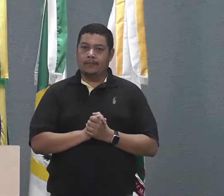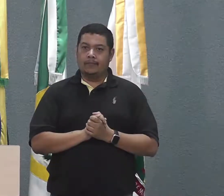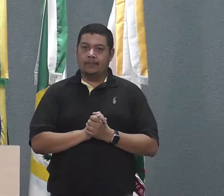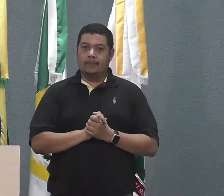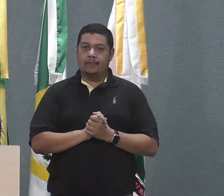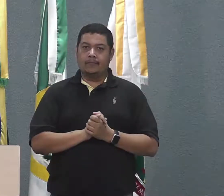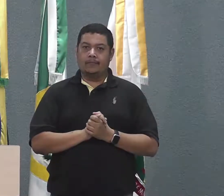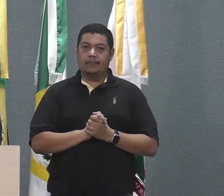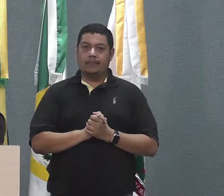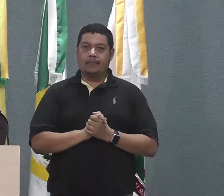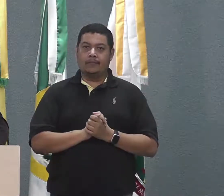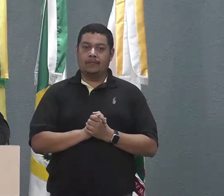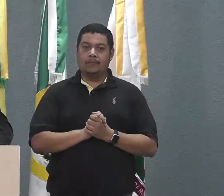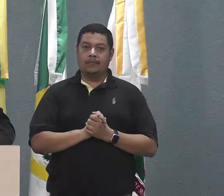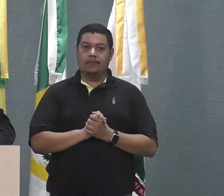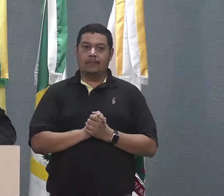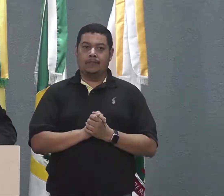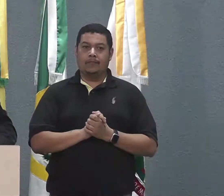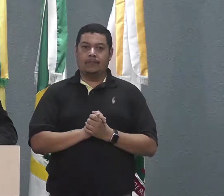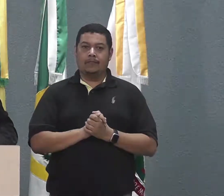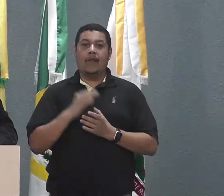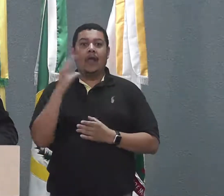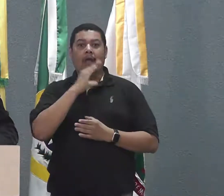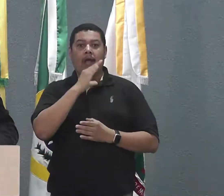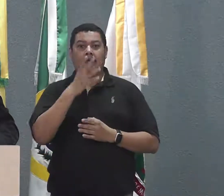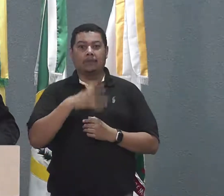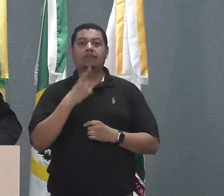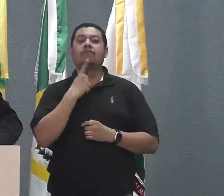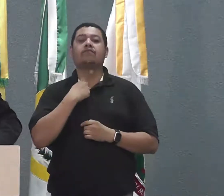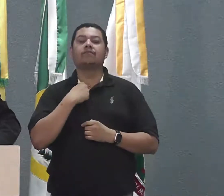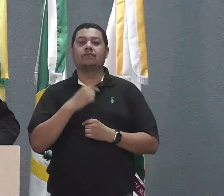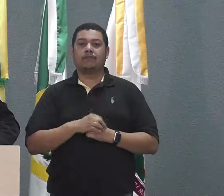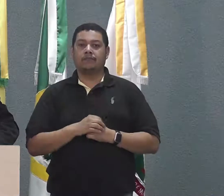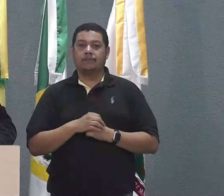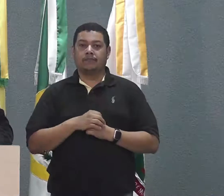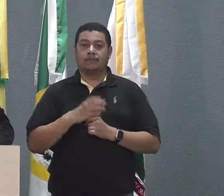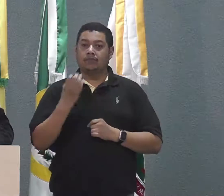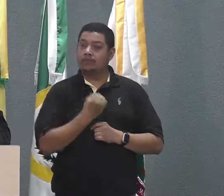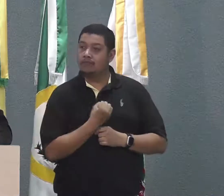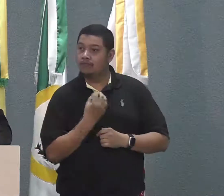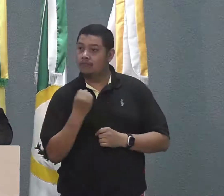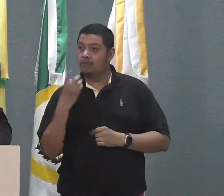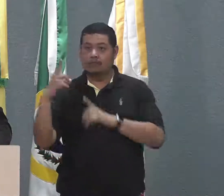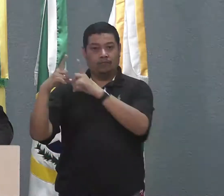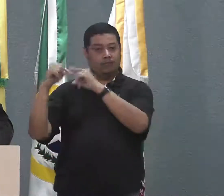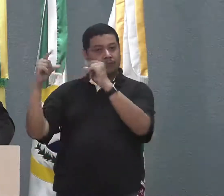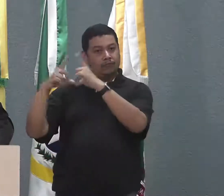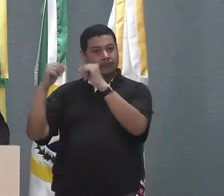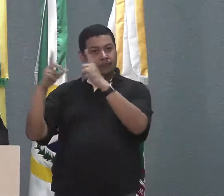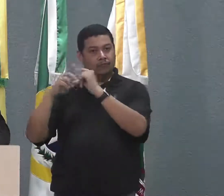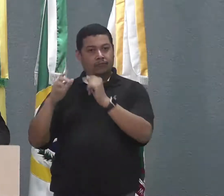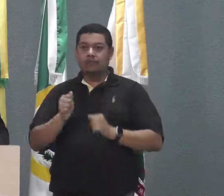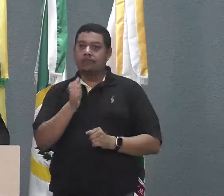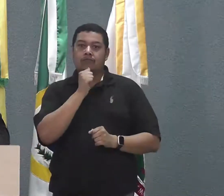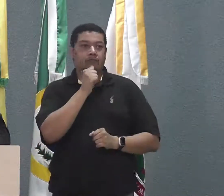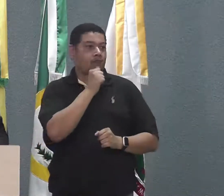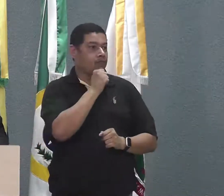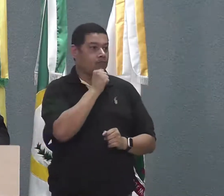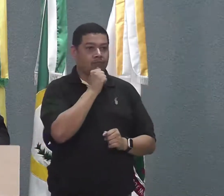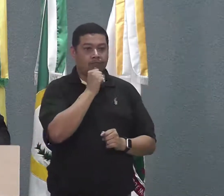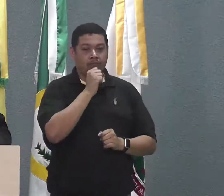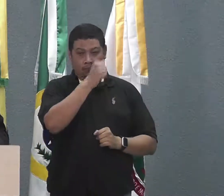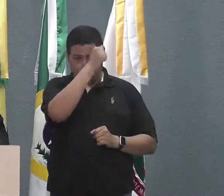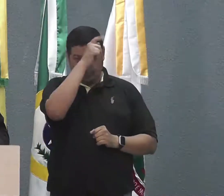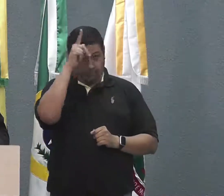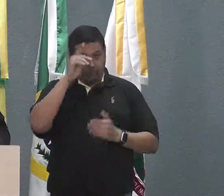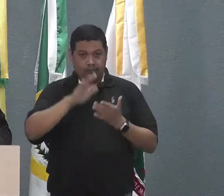em passar a carroça na frente dos bois, em ir em Brasília sem a presença do prefeito de